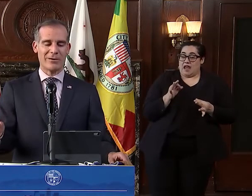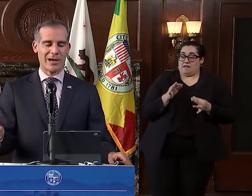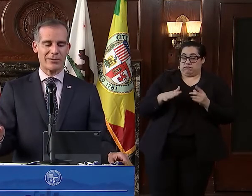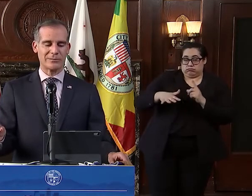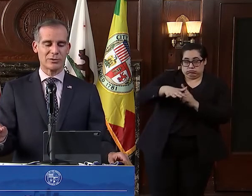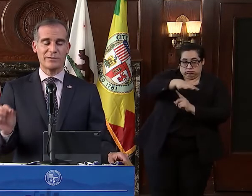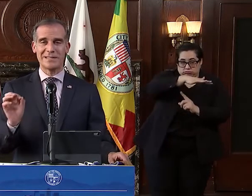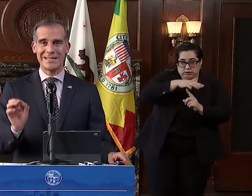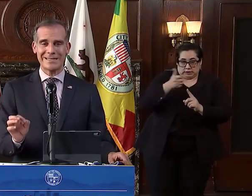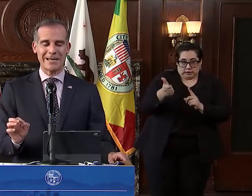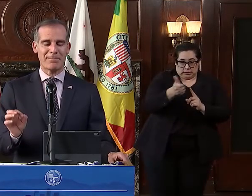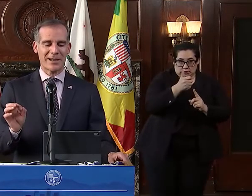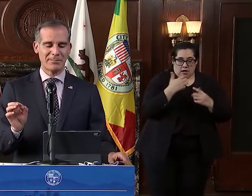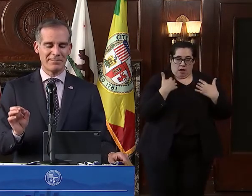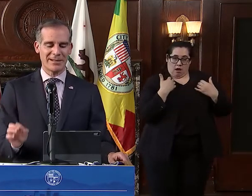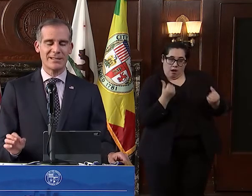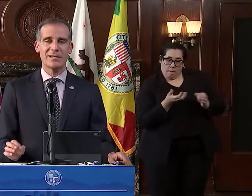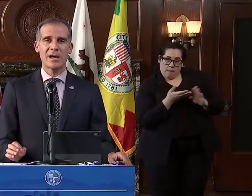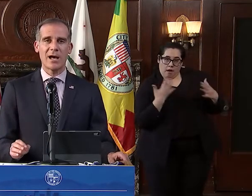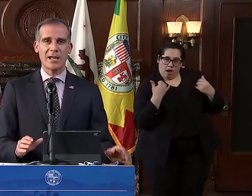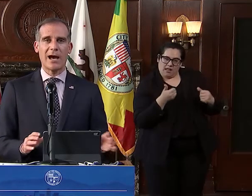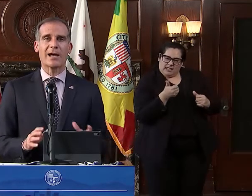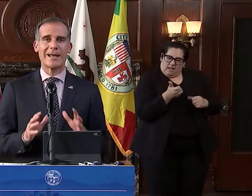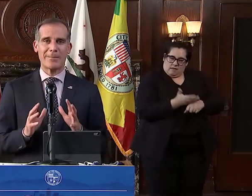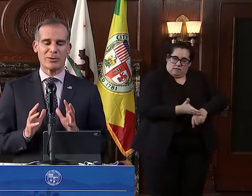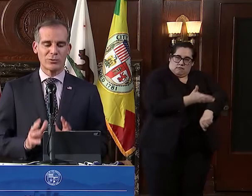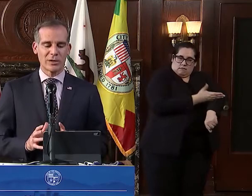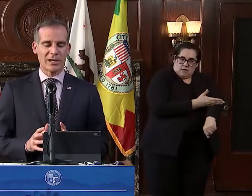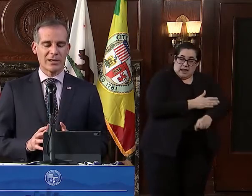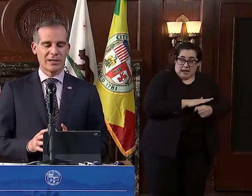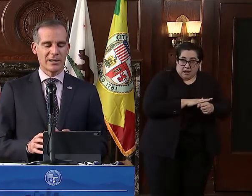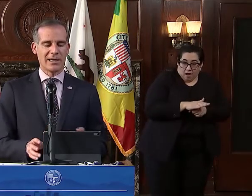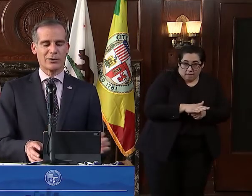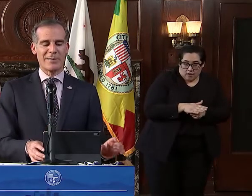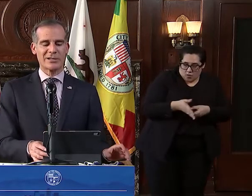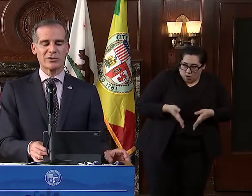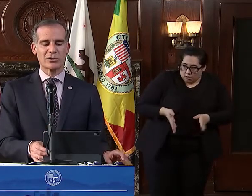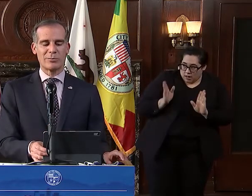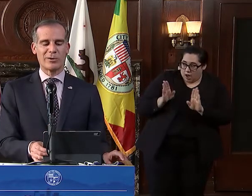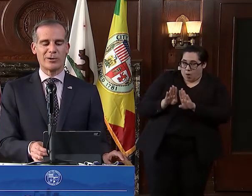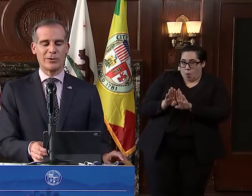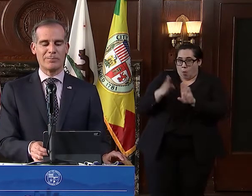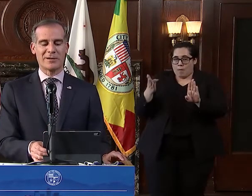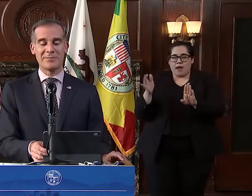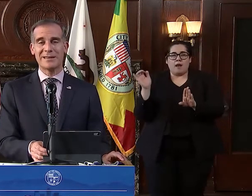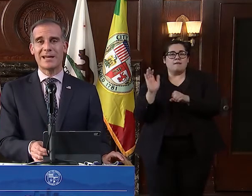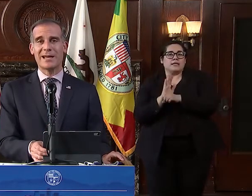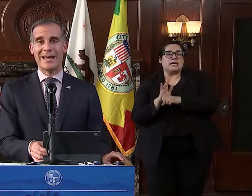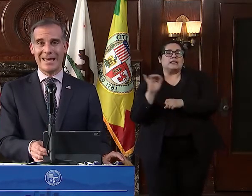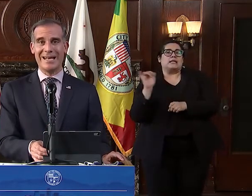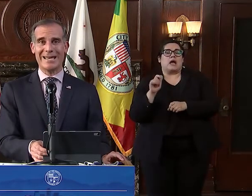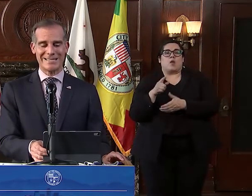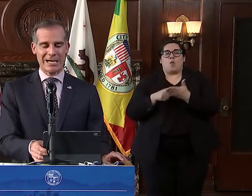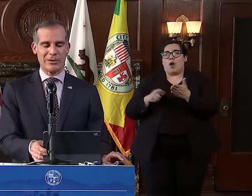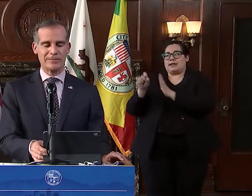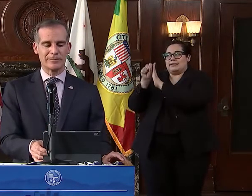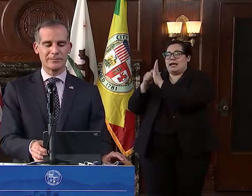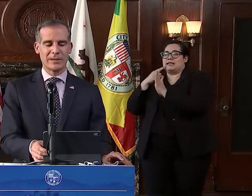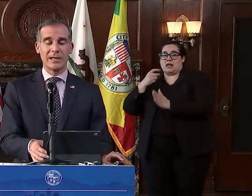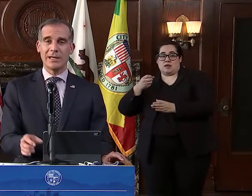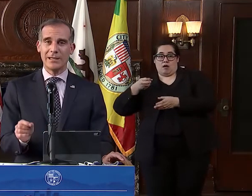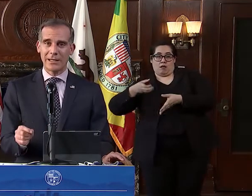han mejorado, suficiente para permitir la reapertura de comercios como lo permite el